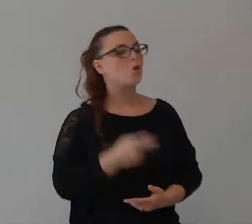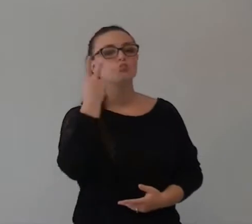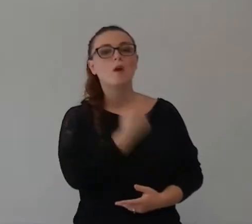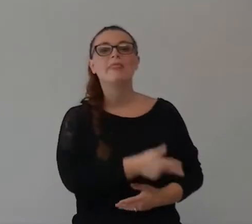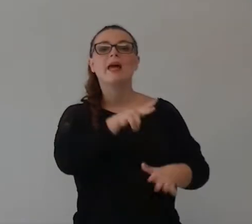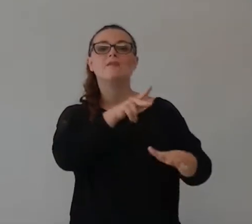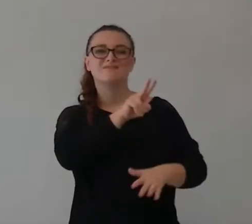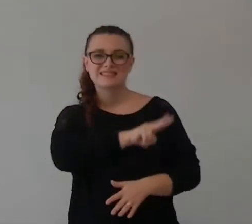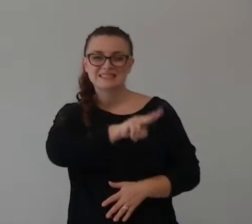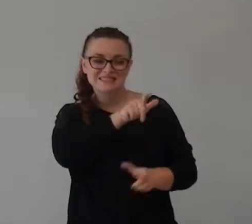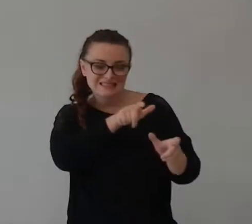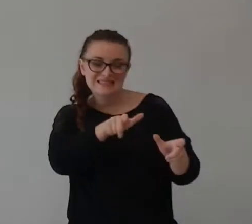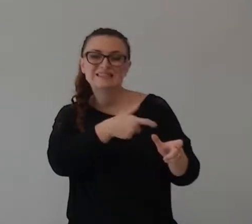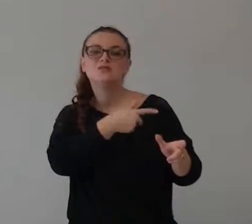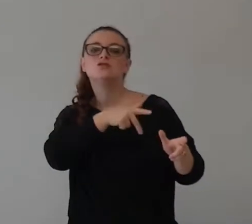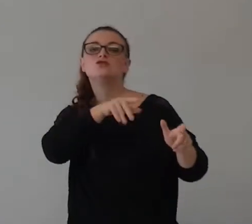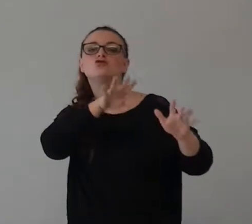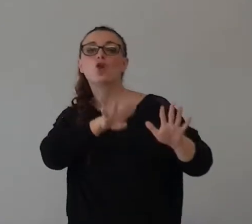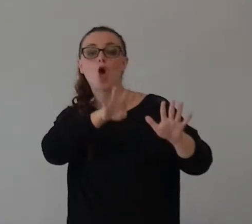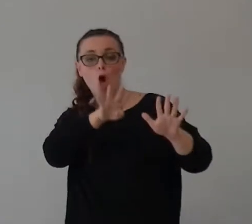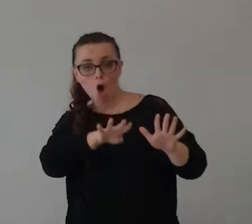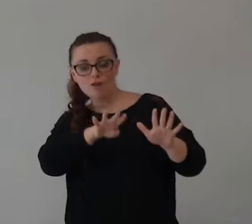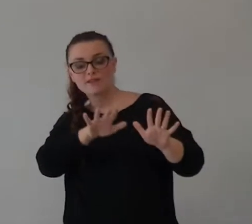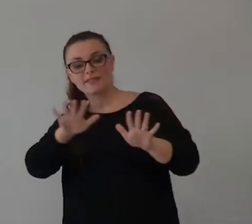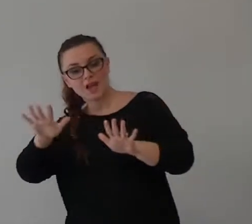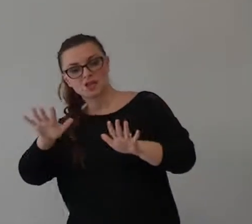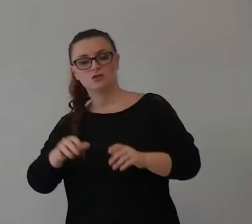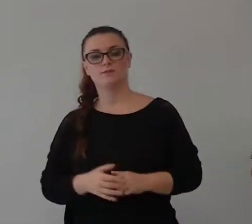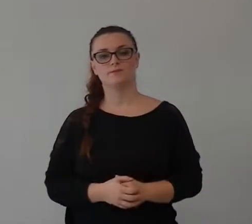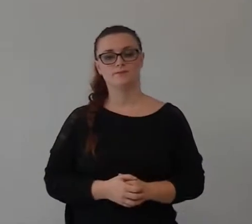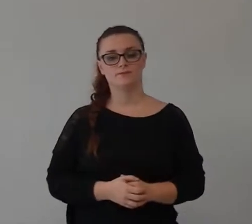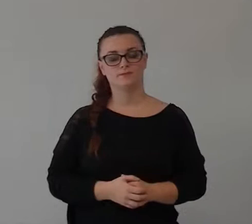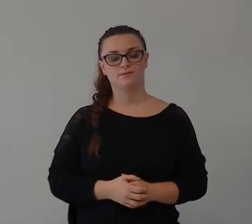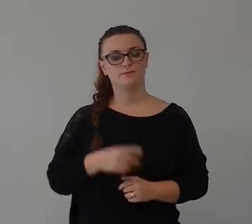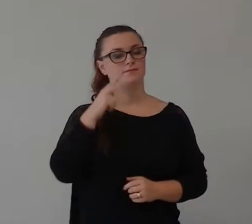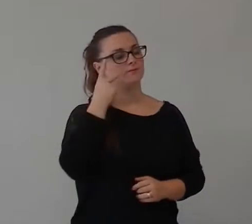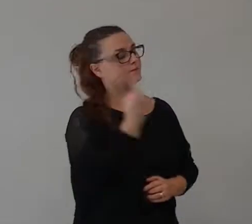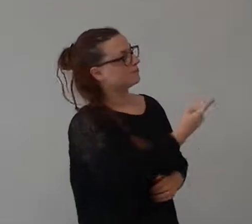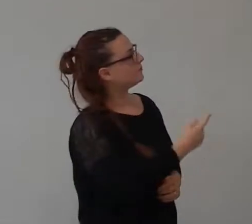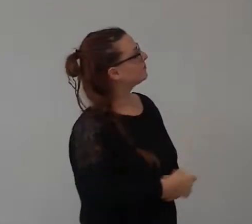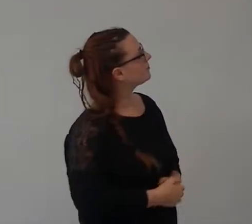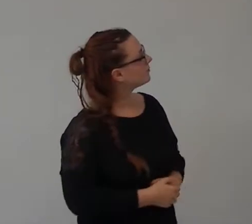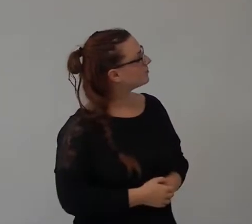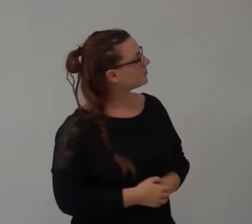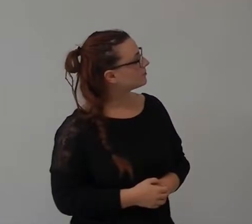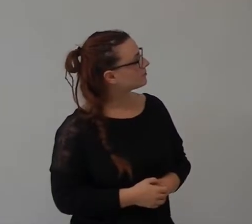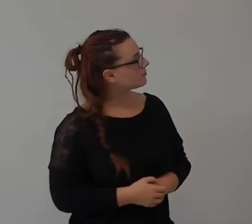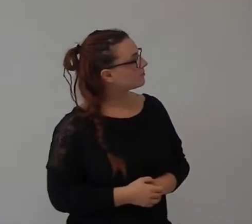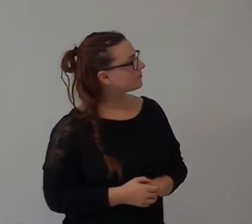9 e 10, che dice: rimani con le mie serve, ho ordinato ai miei servi che non ti